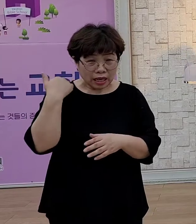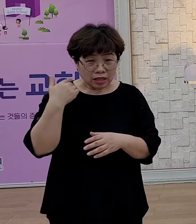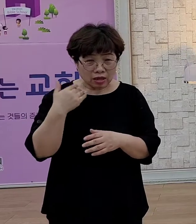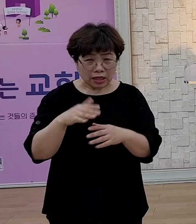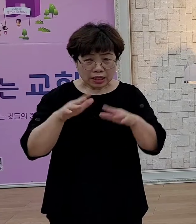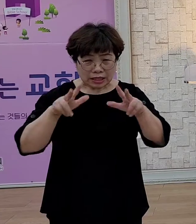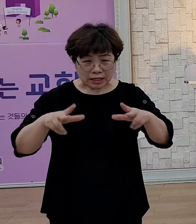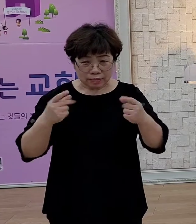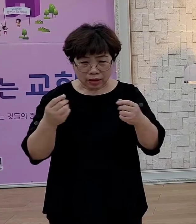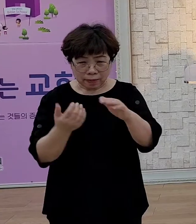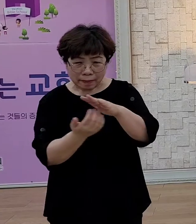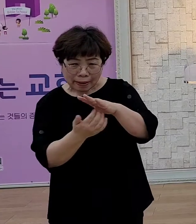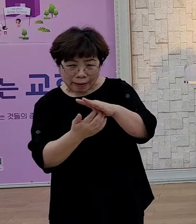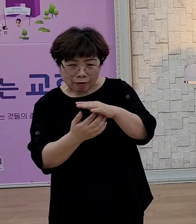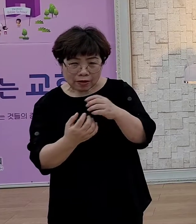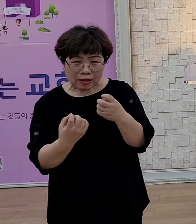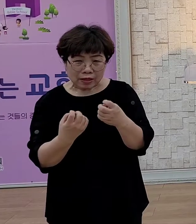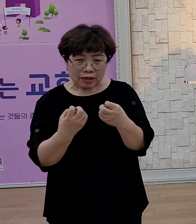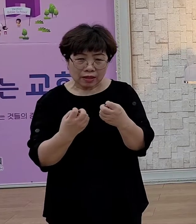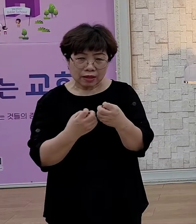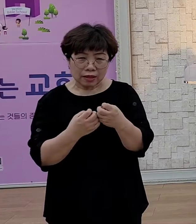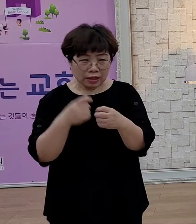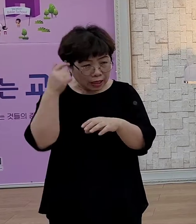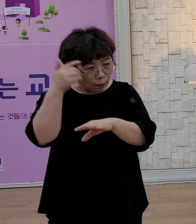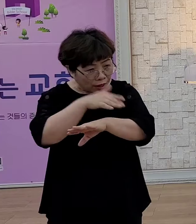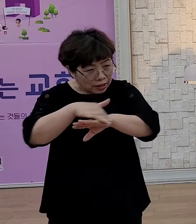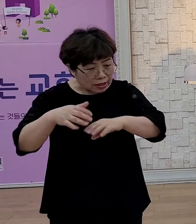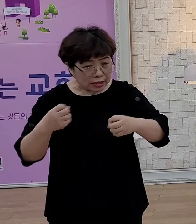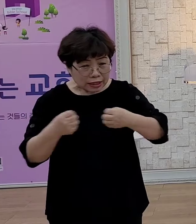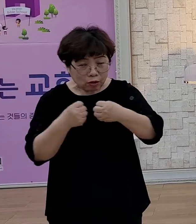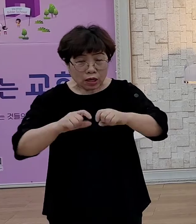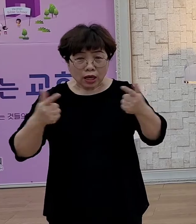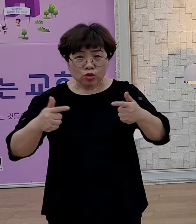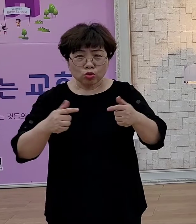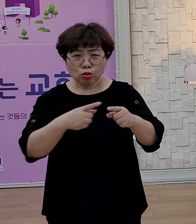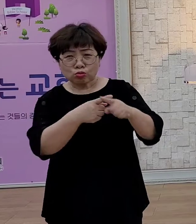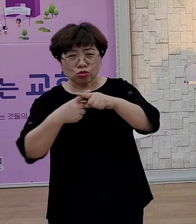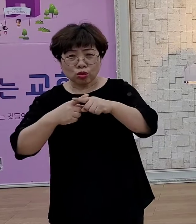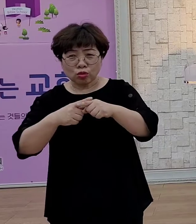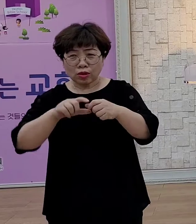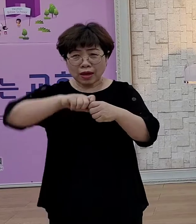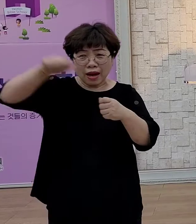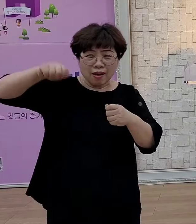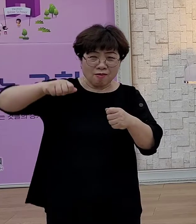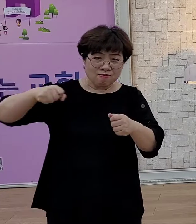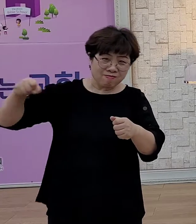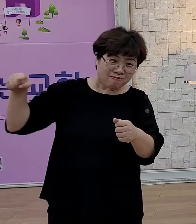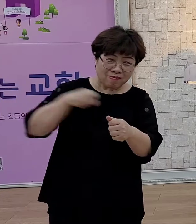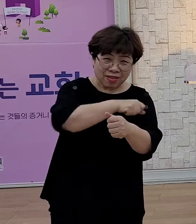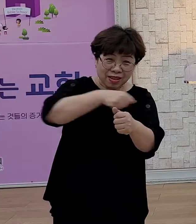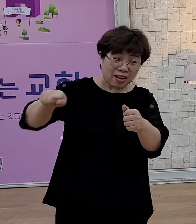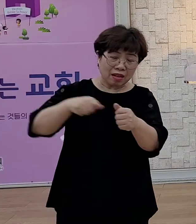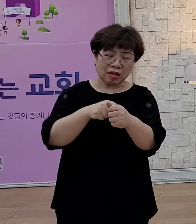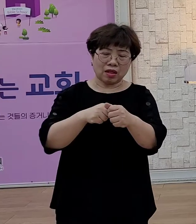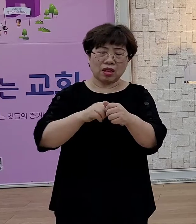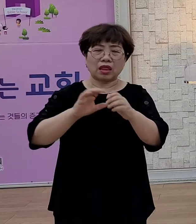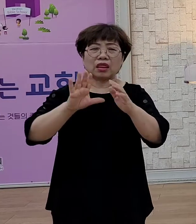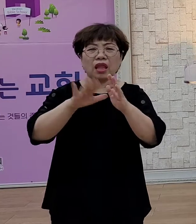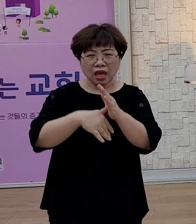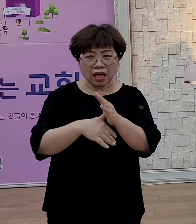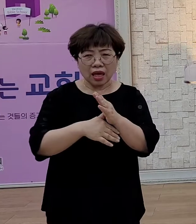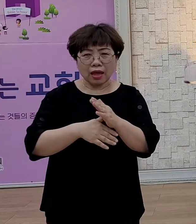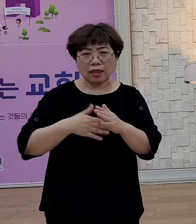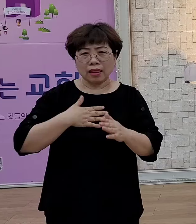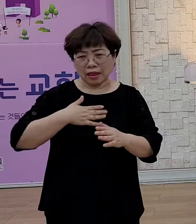맞붙는 전쟁이, 누가 죽든 죽어야 끝나는 전쟁 아닙니까? 그 이스라엘 백성들을 자기 그 나라 사람을